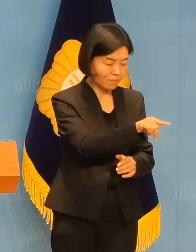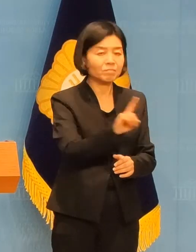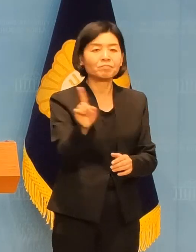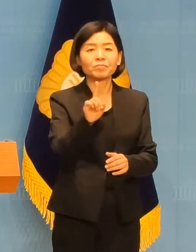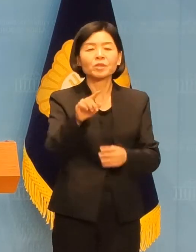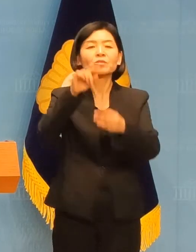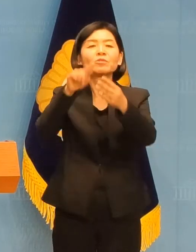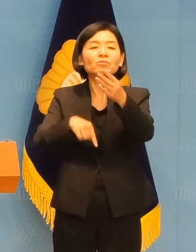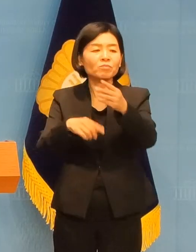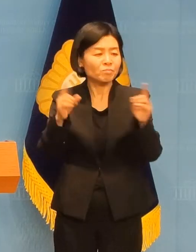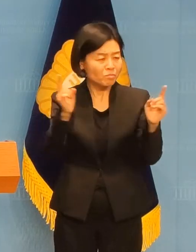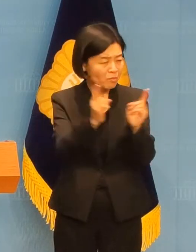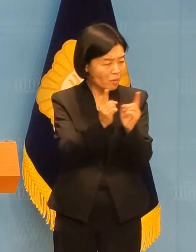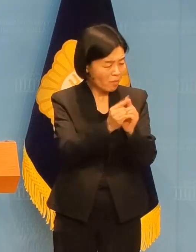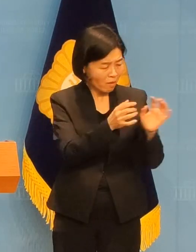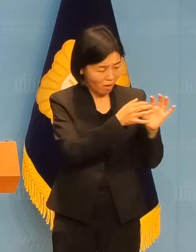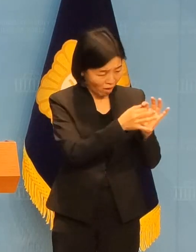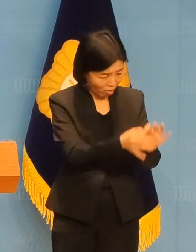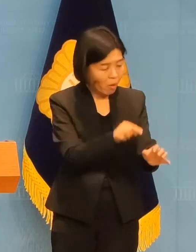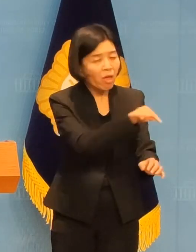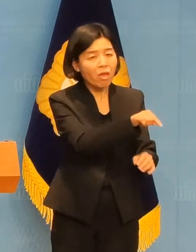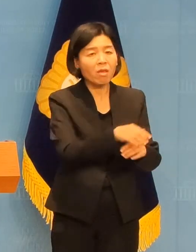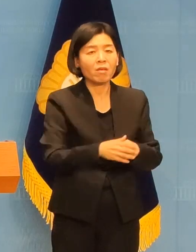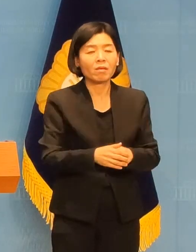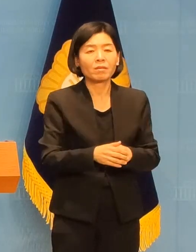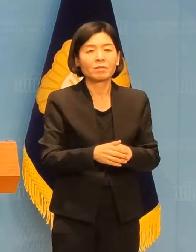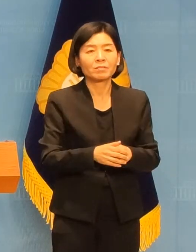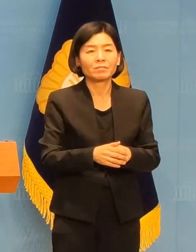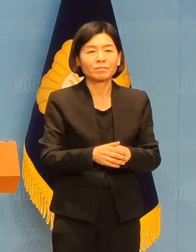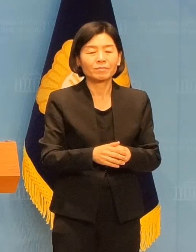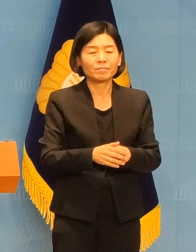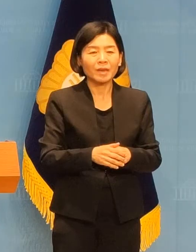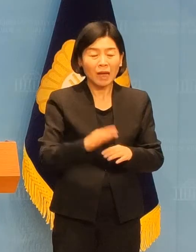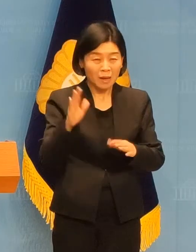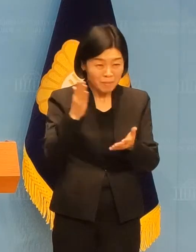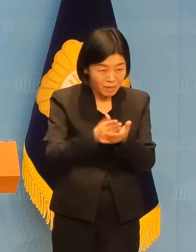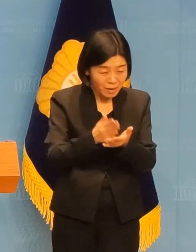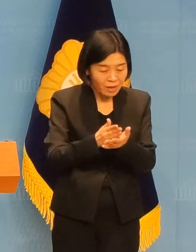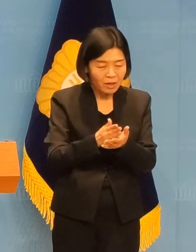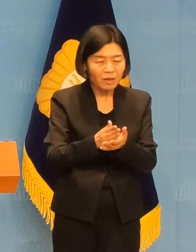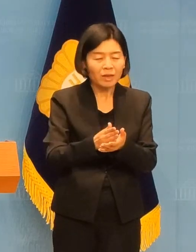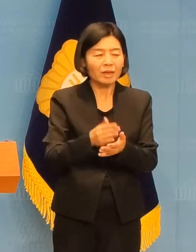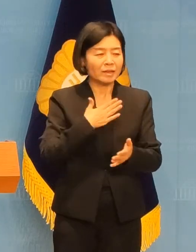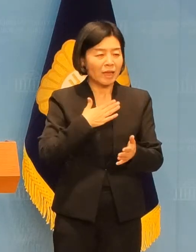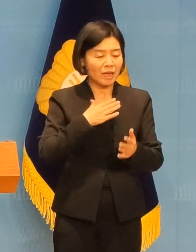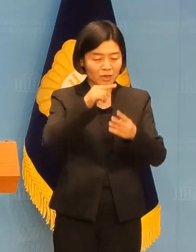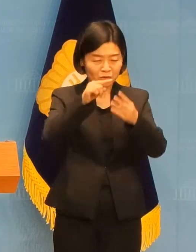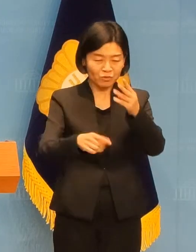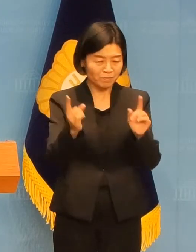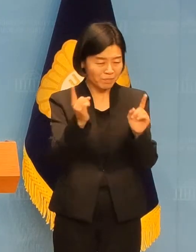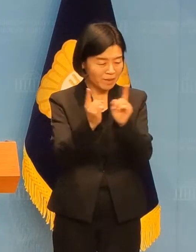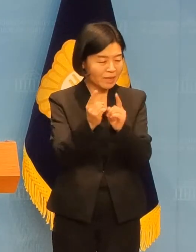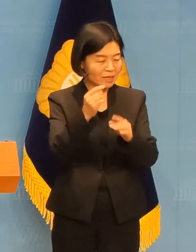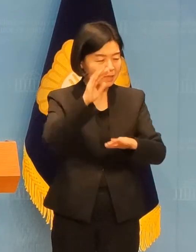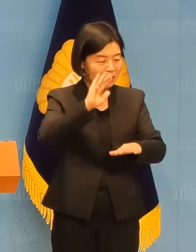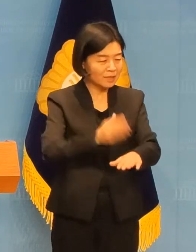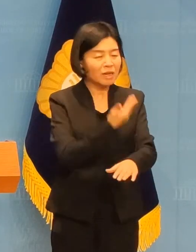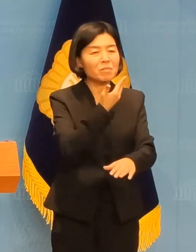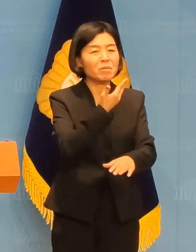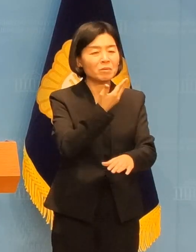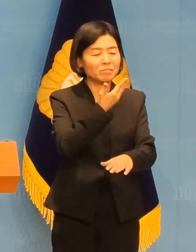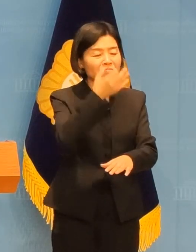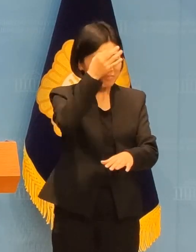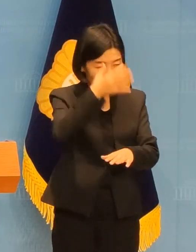윤석열 면회를 계속 가든지 아니면 면회가 잘못됐다고 인정하고 5.18 묘지를